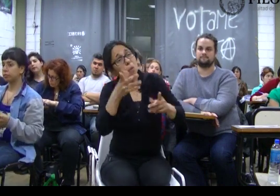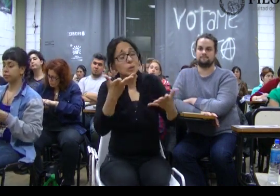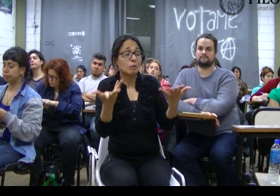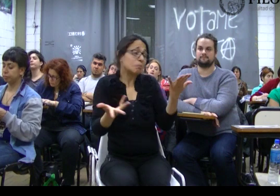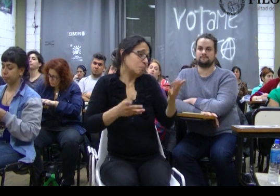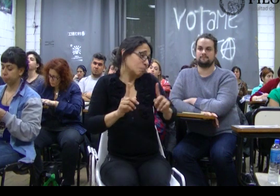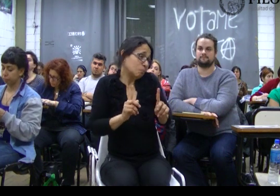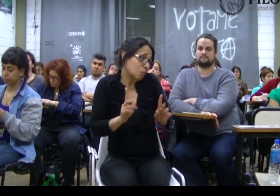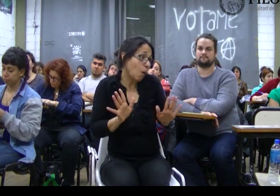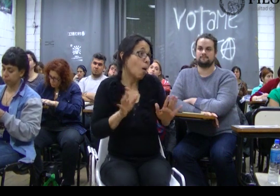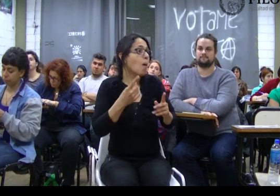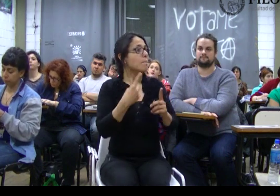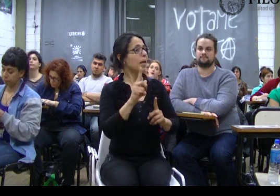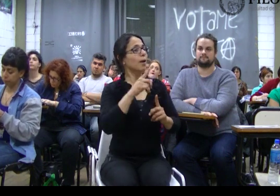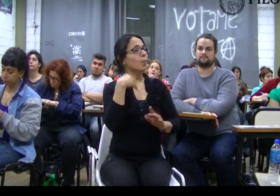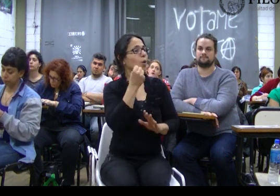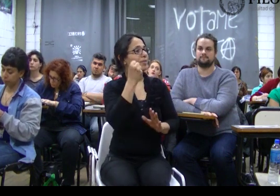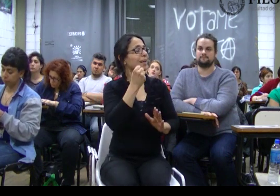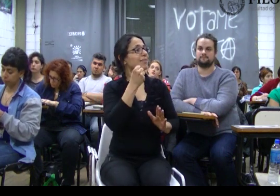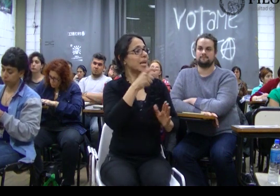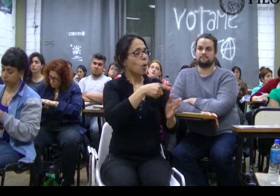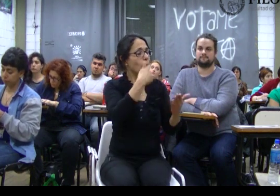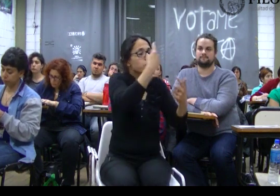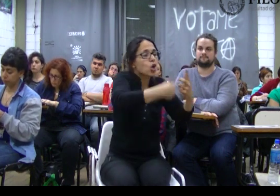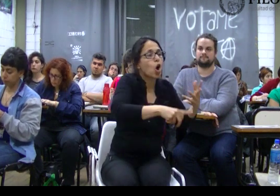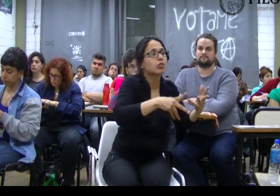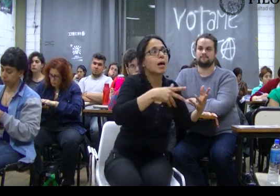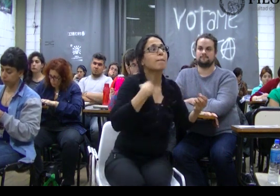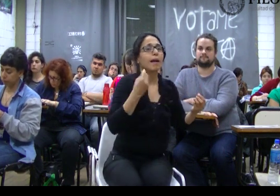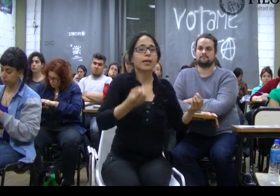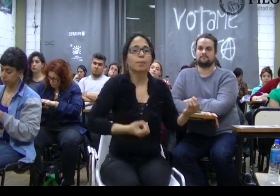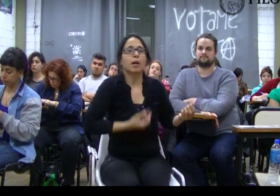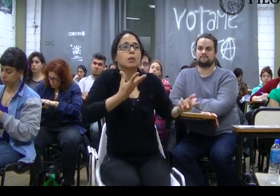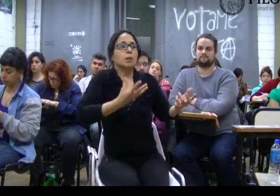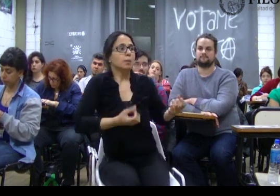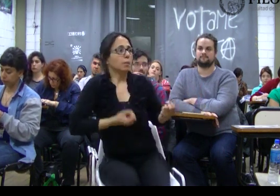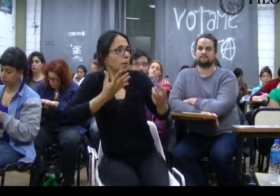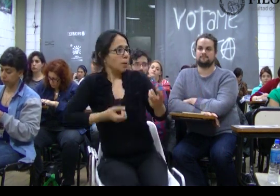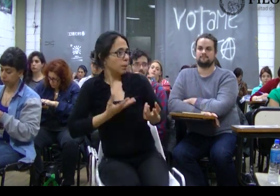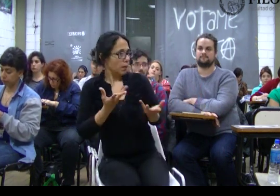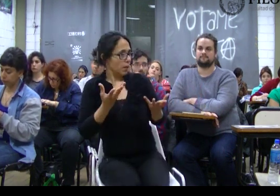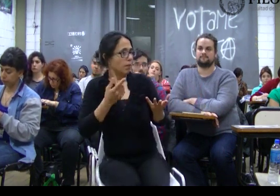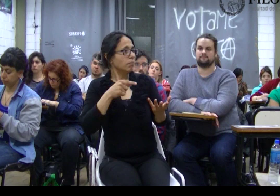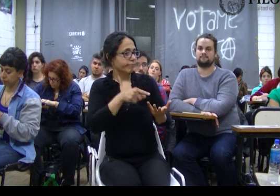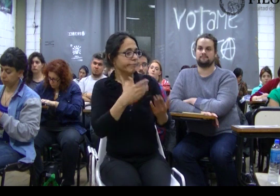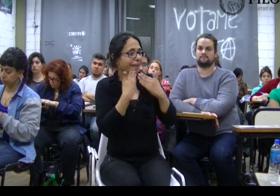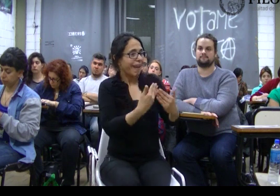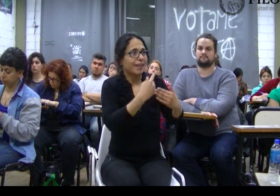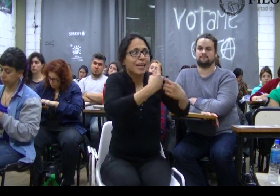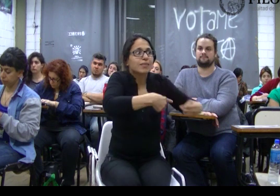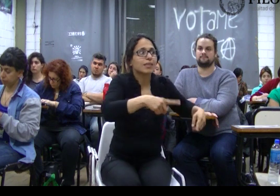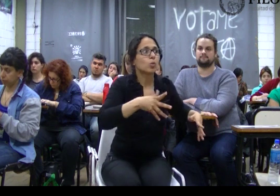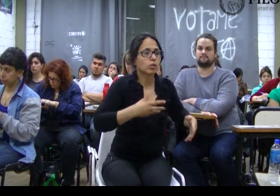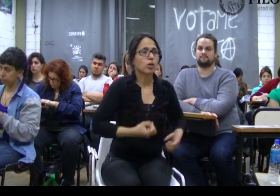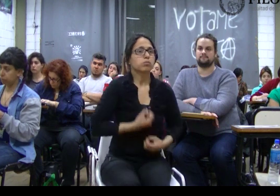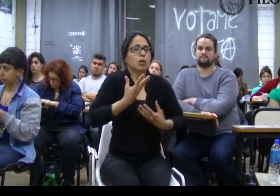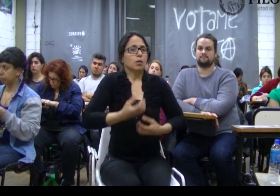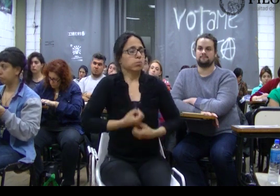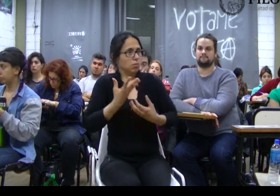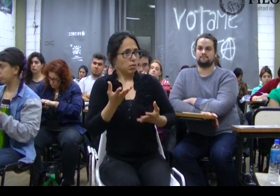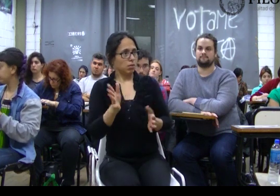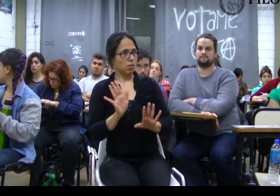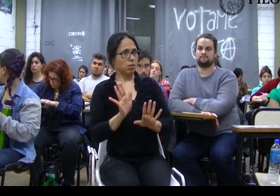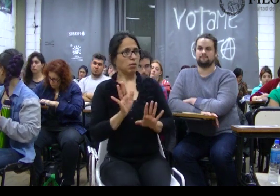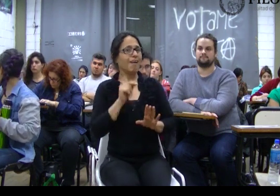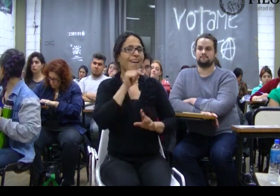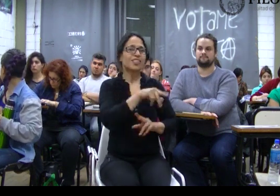que aparezcan y empiecen a circular en el aula a partir de estos hechos, ¿sí? Entonces,